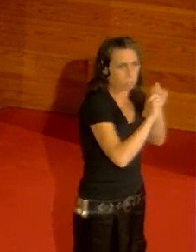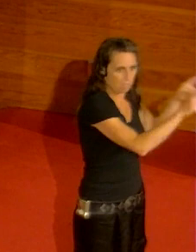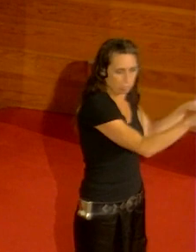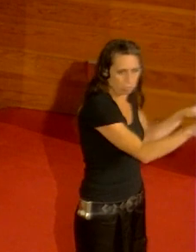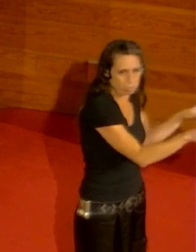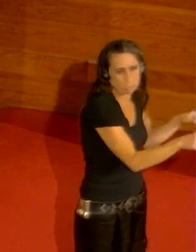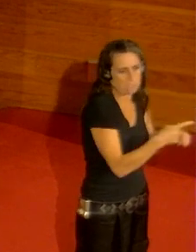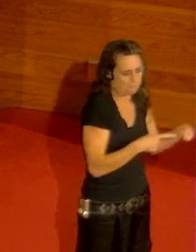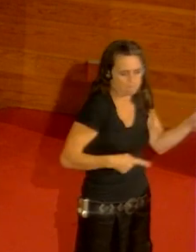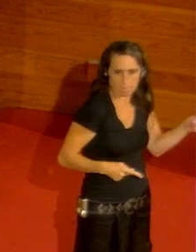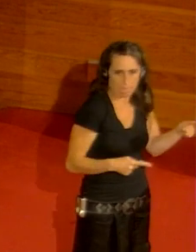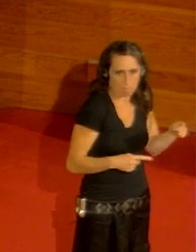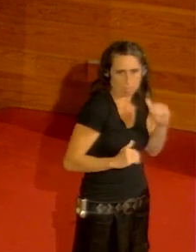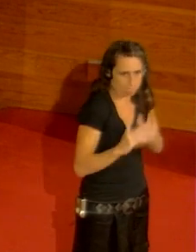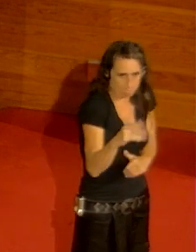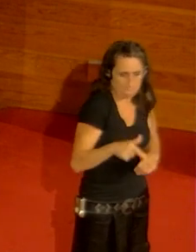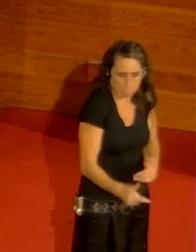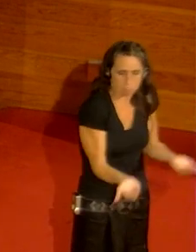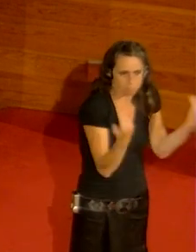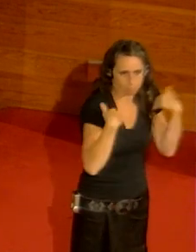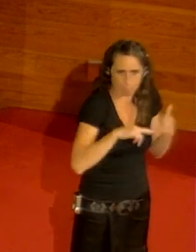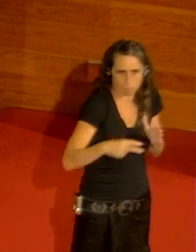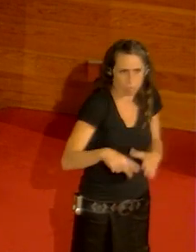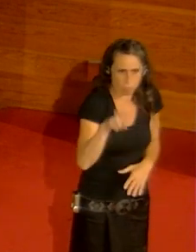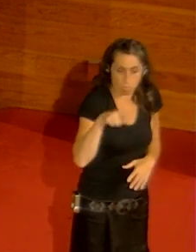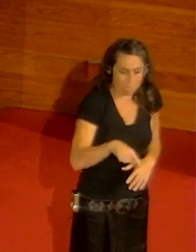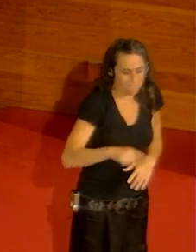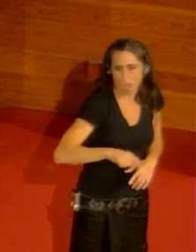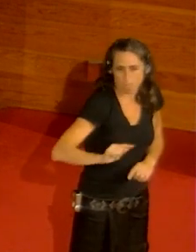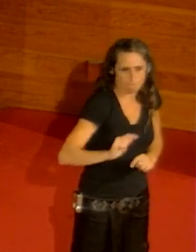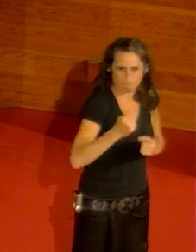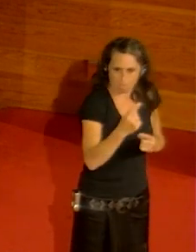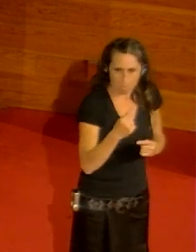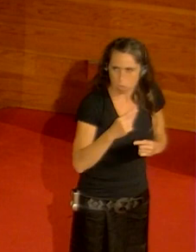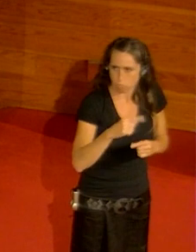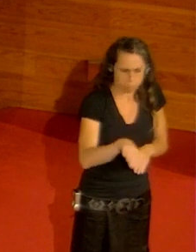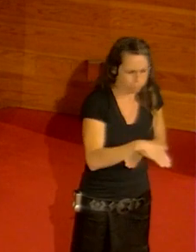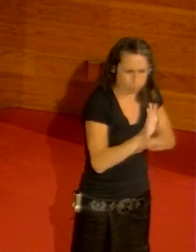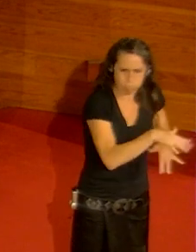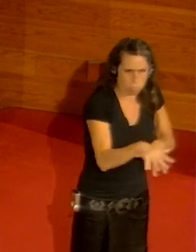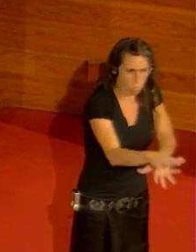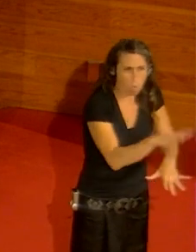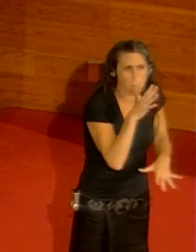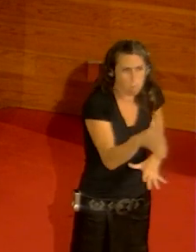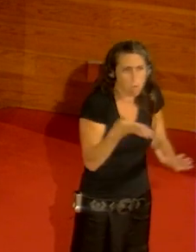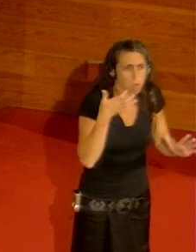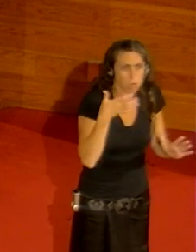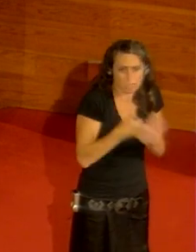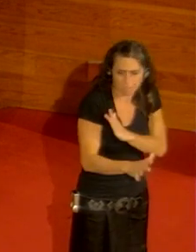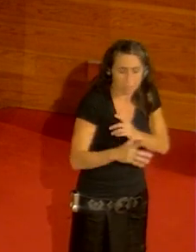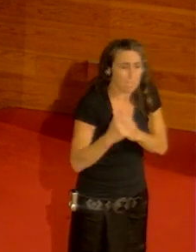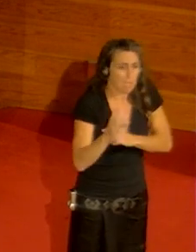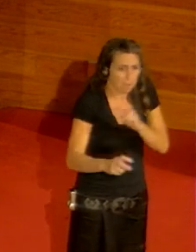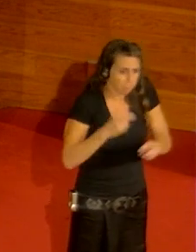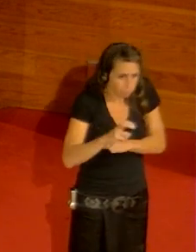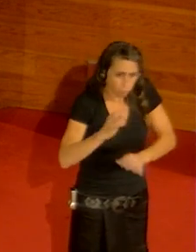ejemplo fueron uno de los primeros en salir a las calles Porque dijeron reforma judicial en última instancia es una amenaza para la democracia una amenaza si la